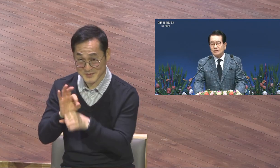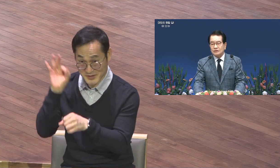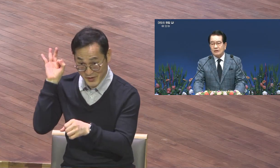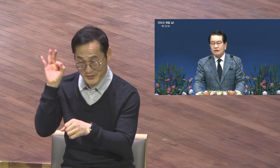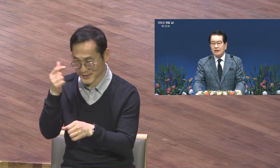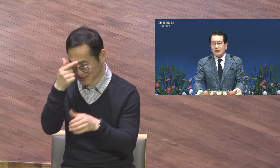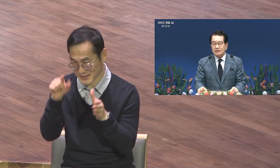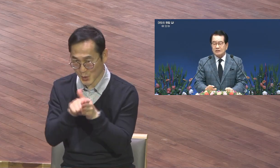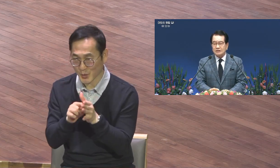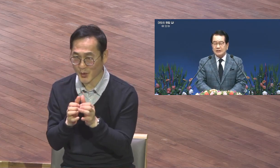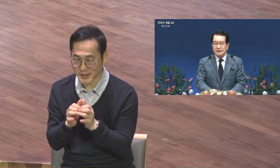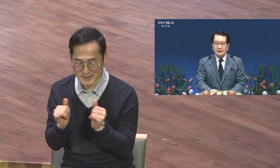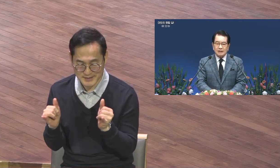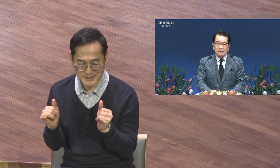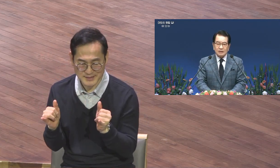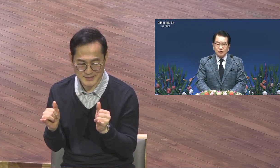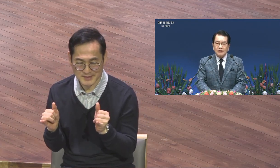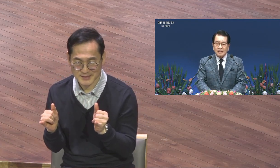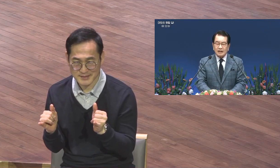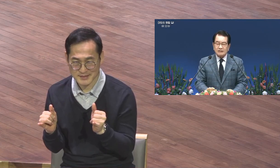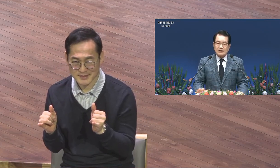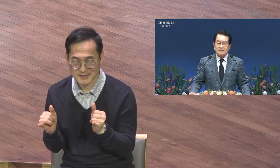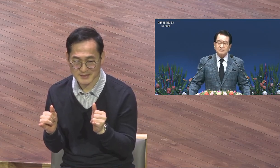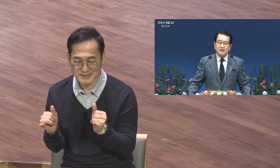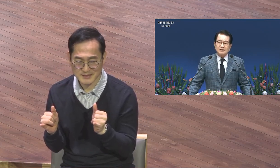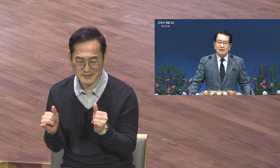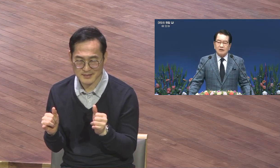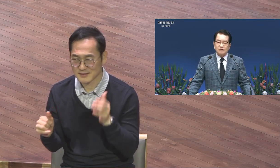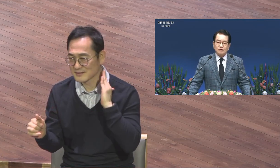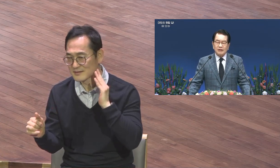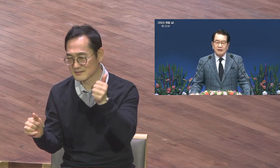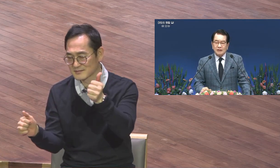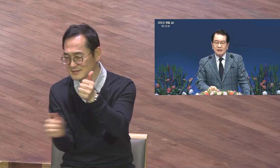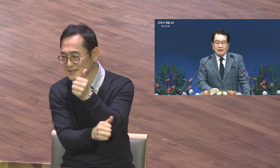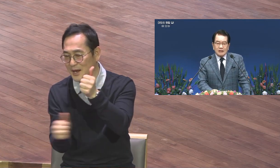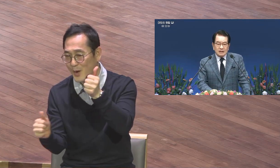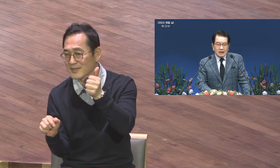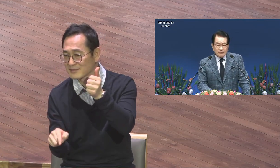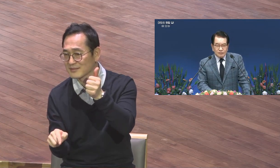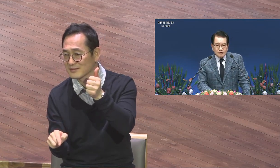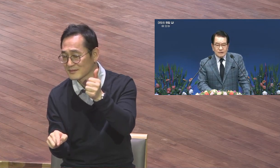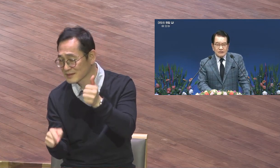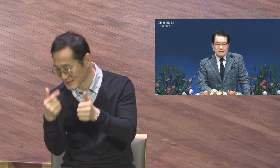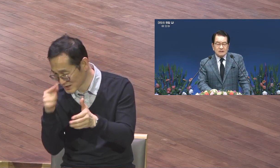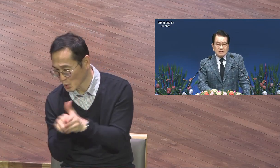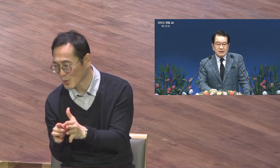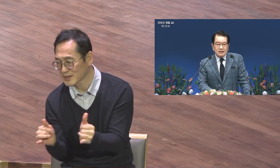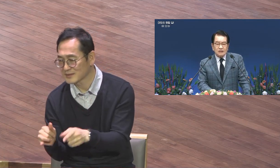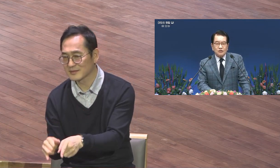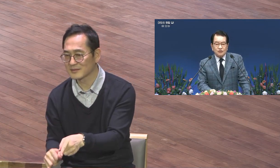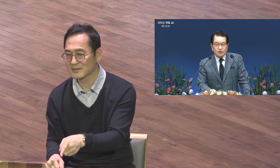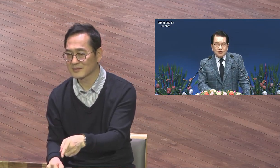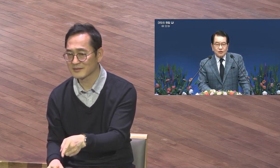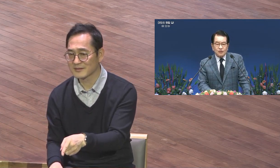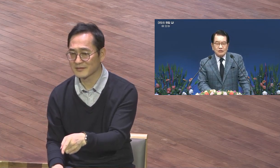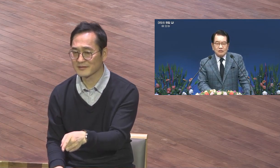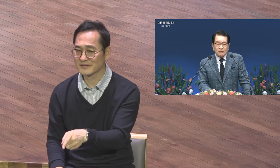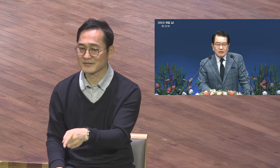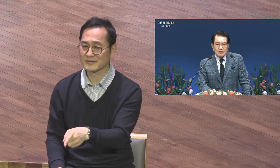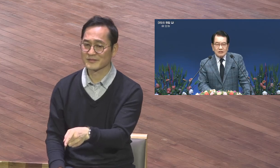기독교인 장관이 하나 있었는데 유일하게 40명 장관 중에 그 한 분이 있었는데